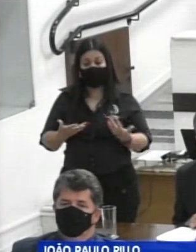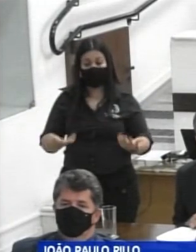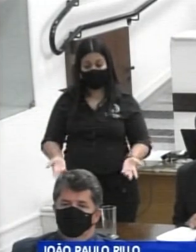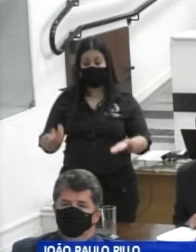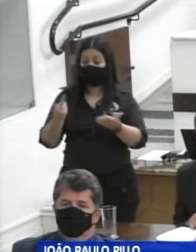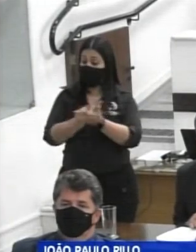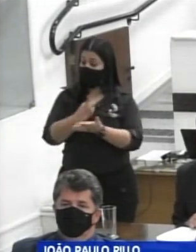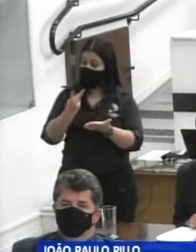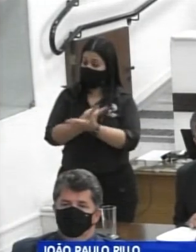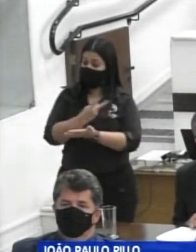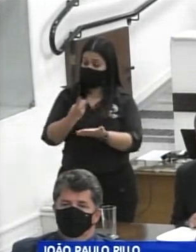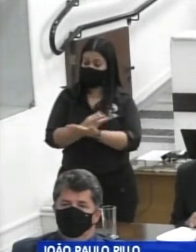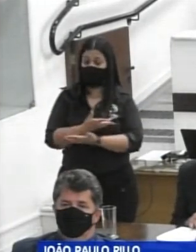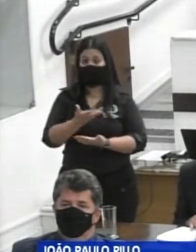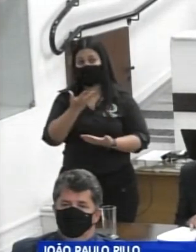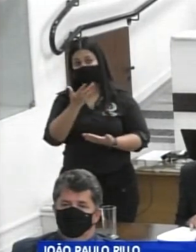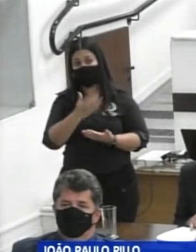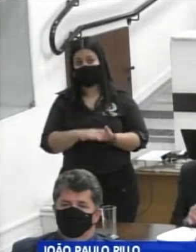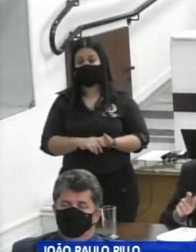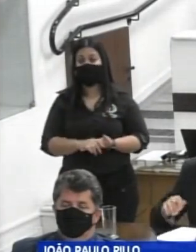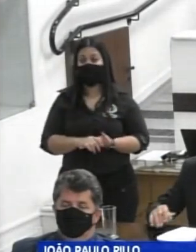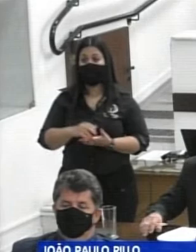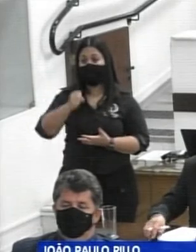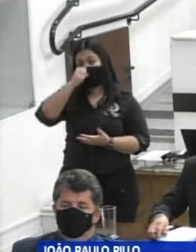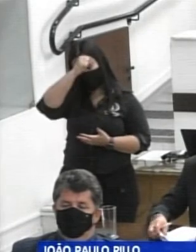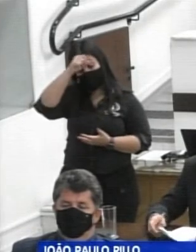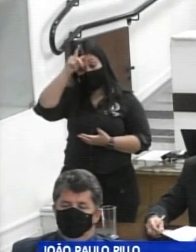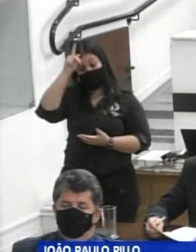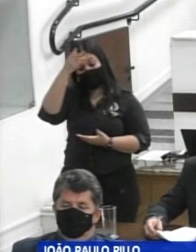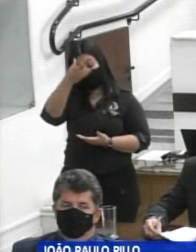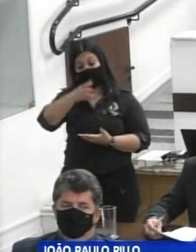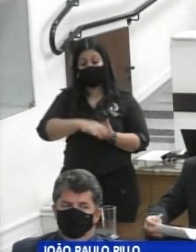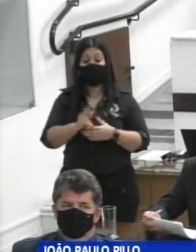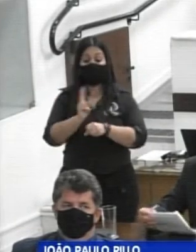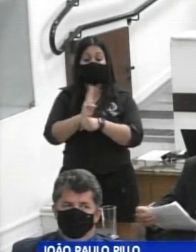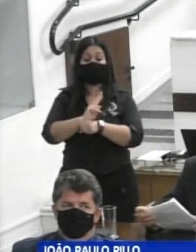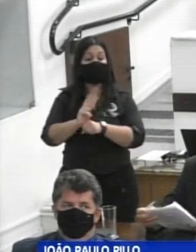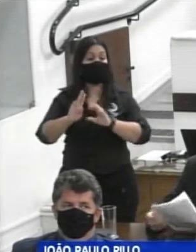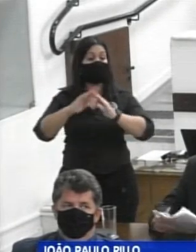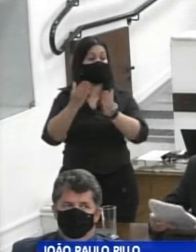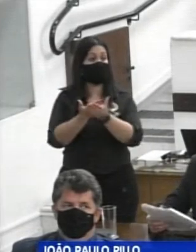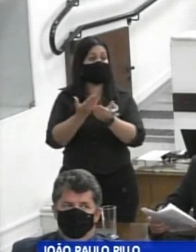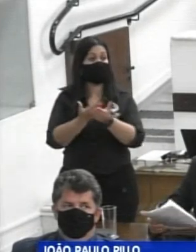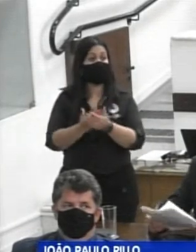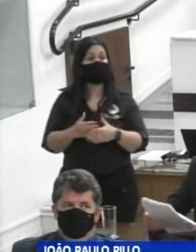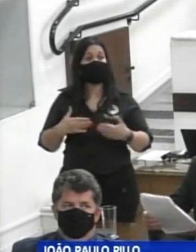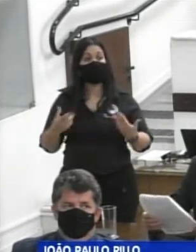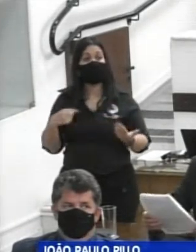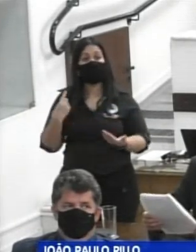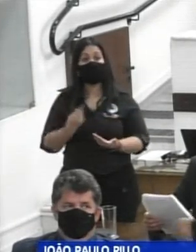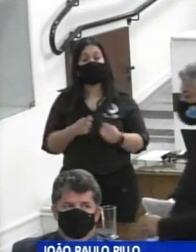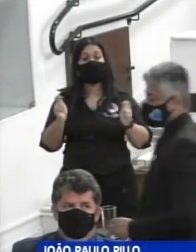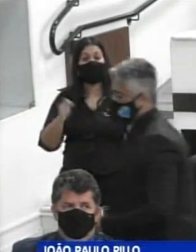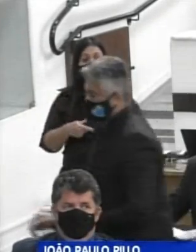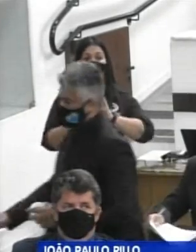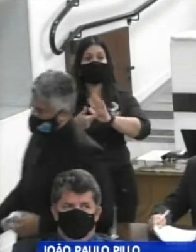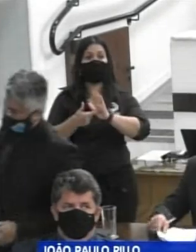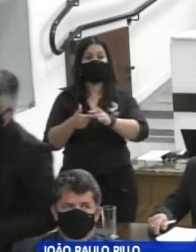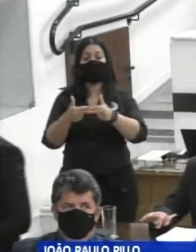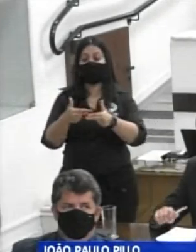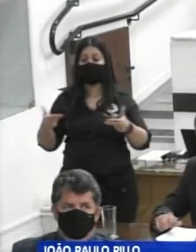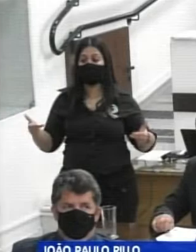negligência pura de quem governa a cidade em relação às escolas. Vamos pontuar as coisas.